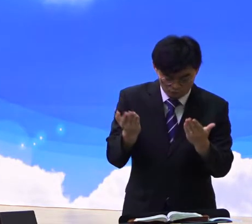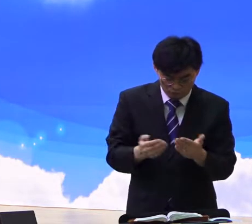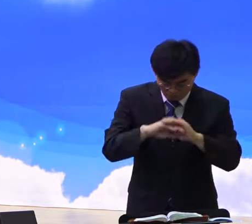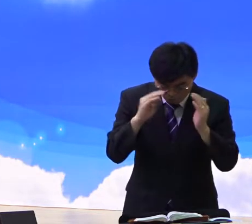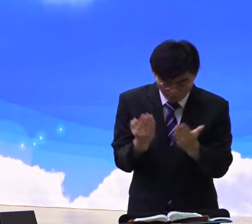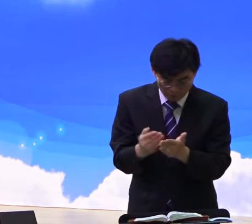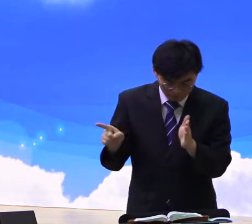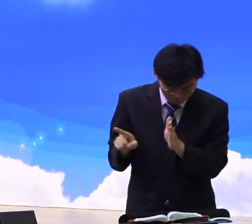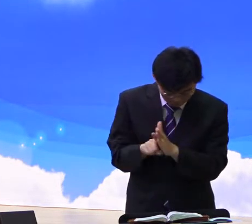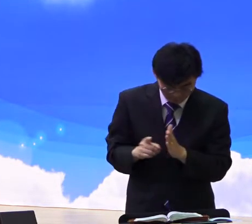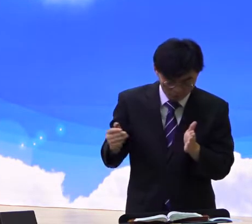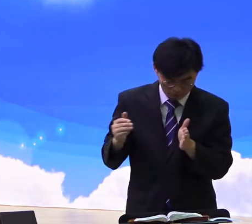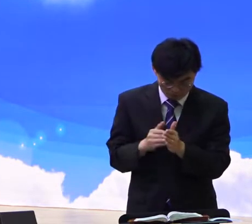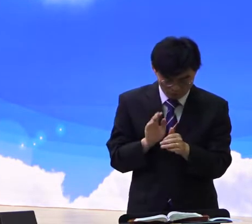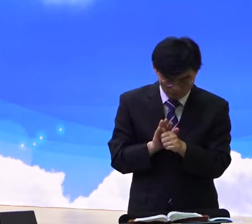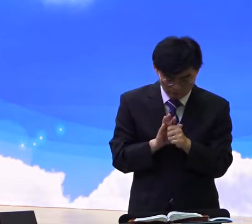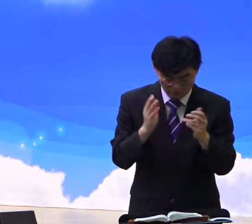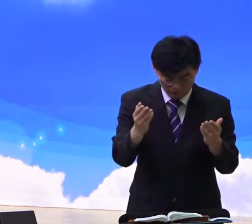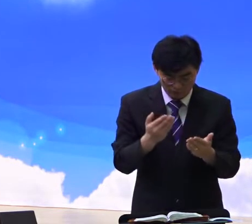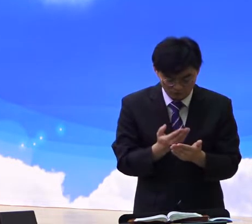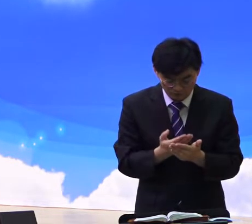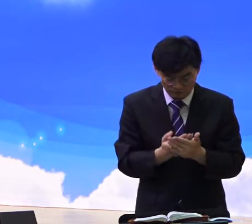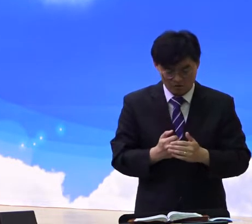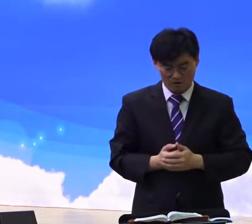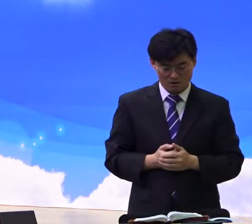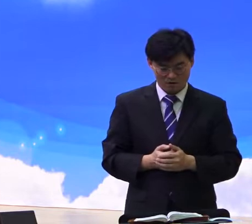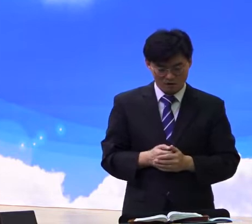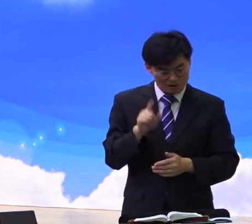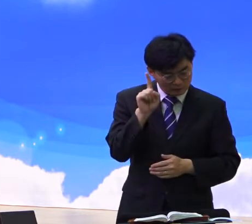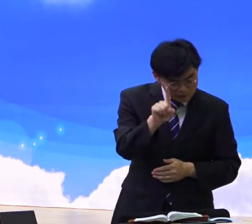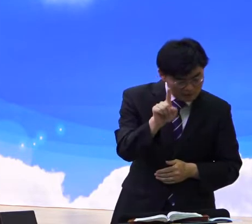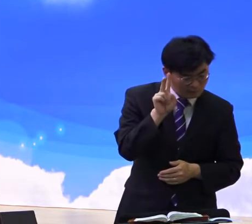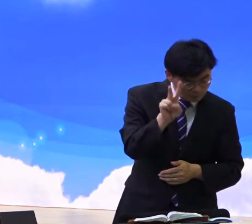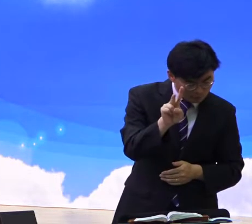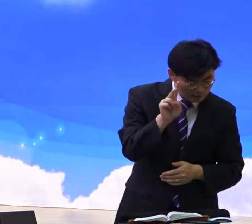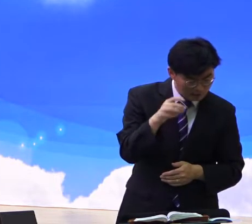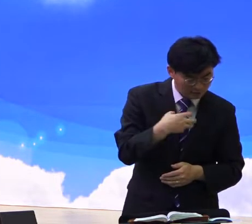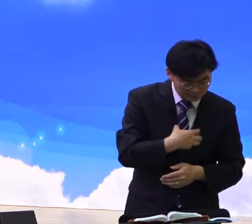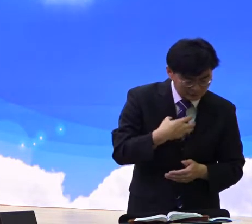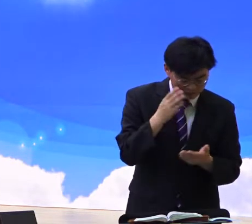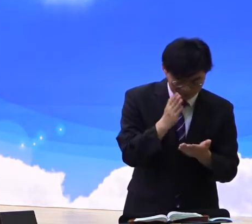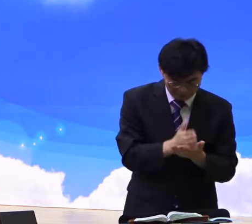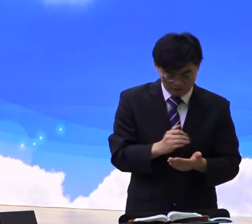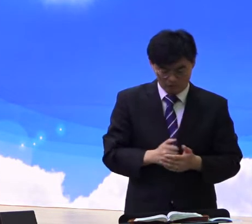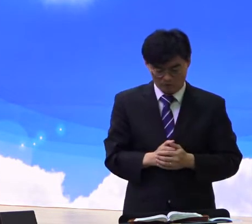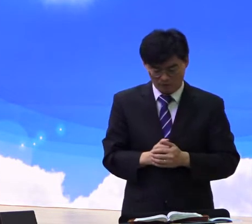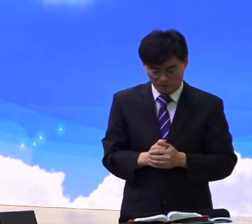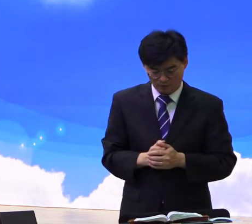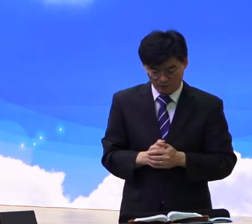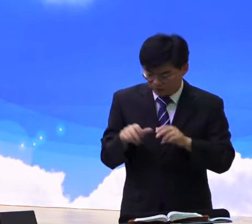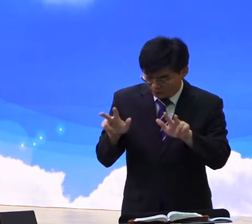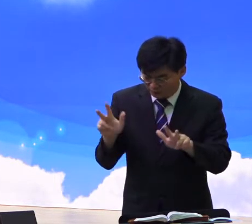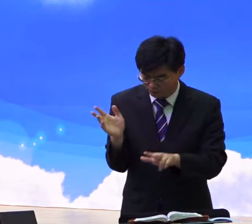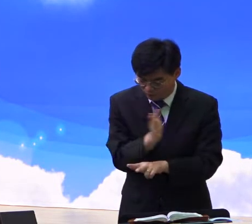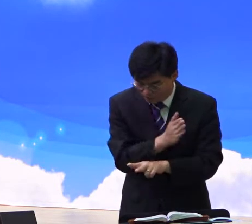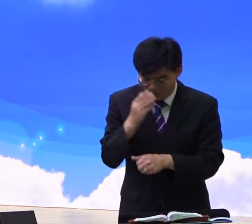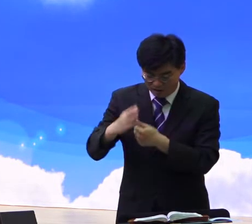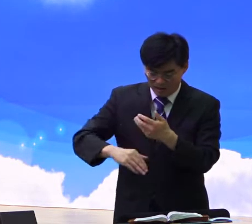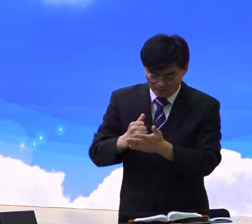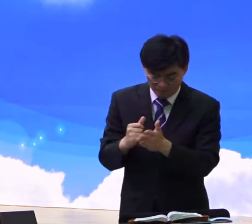우리들은 왜 다가오지 않은 미래를 걱정하며 현실에 만족하지 않고 살아왔는지요. 이제부터라도